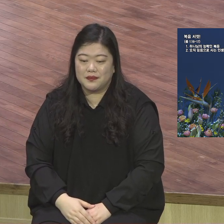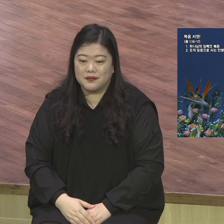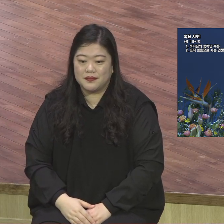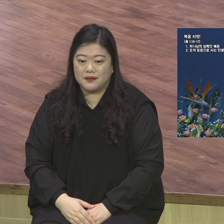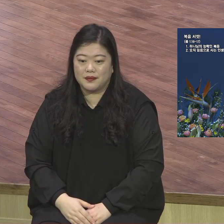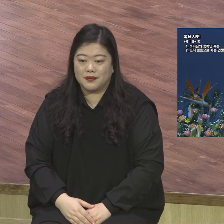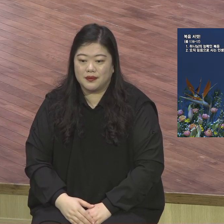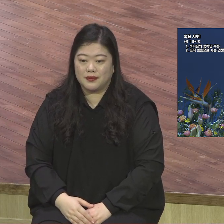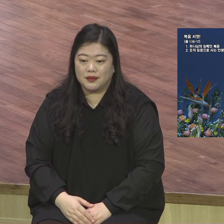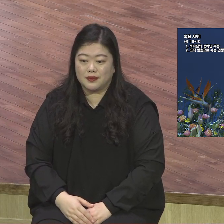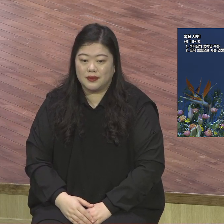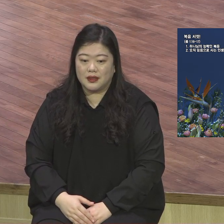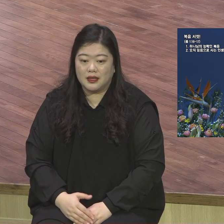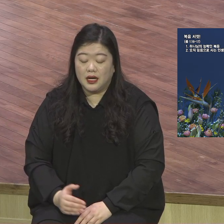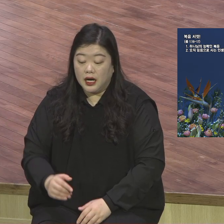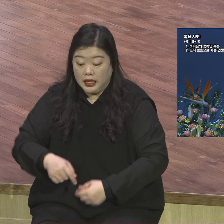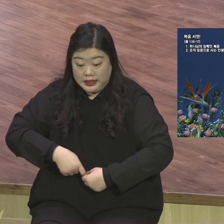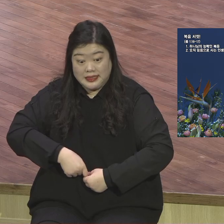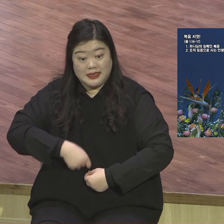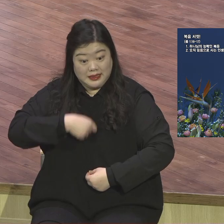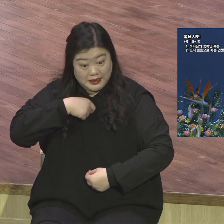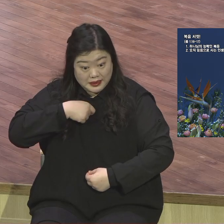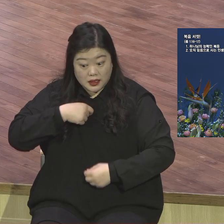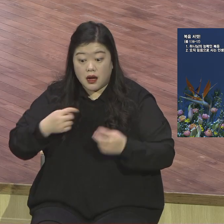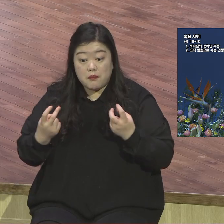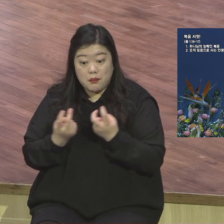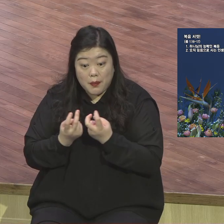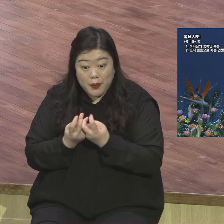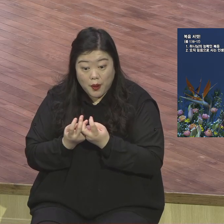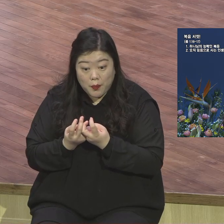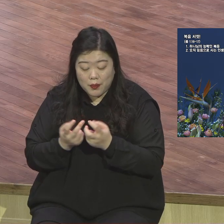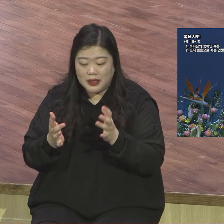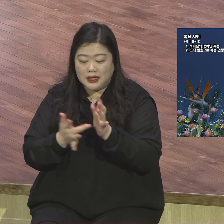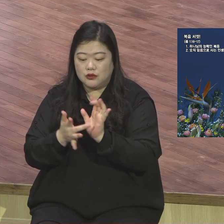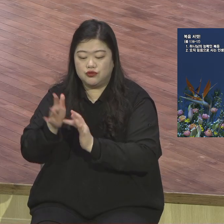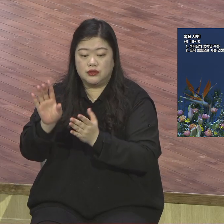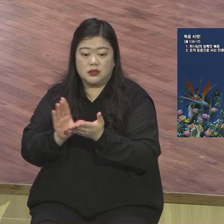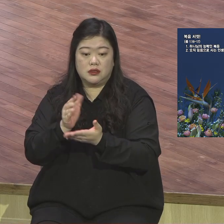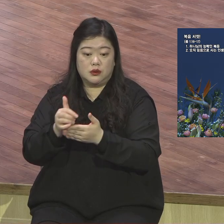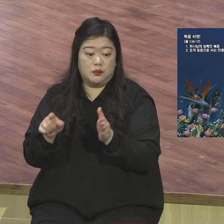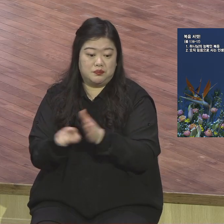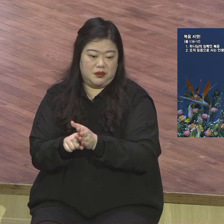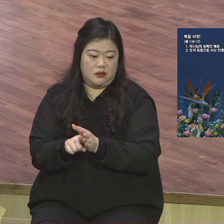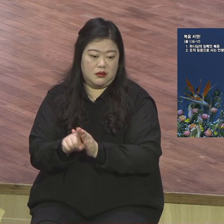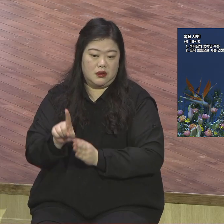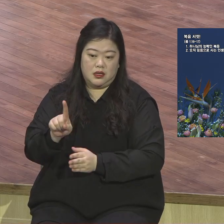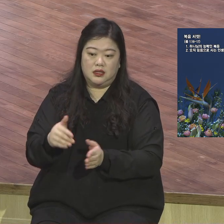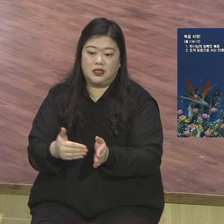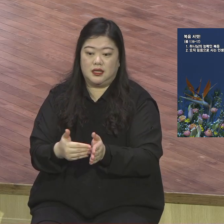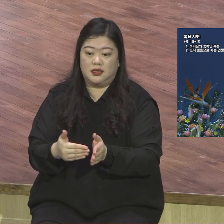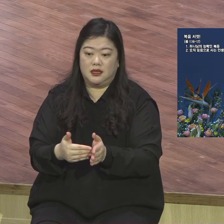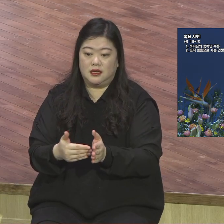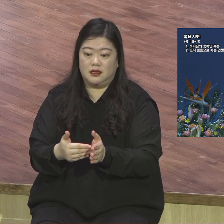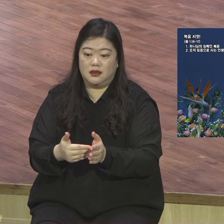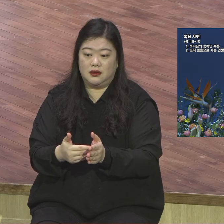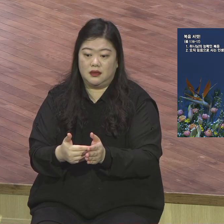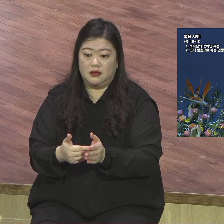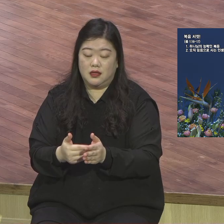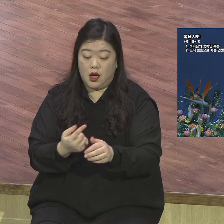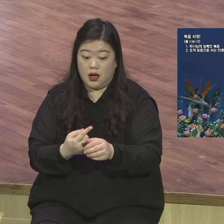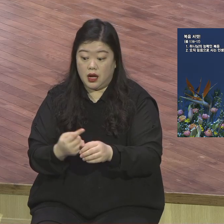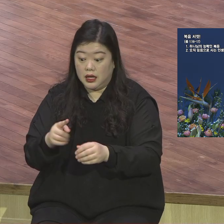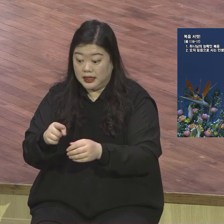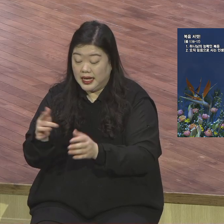믿음으로만 어렵게 되고 예수 그리스도를 믿음으로만 하나님의 능력을